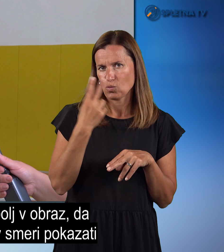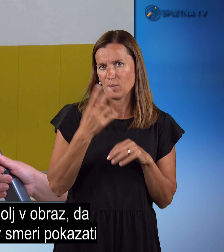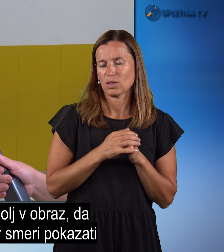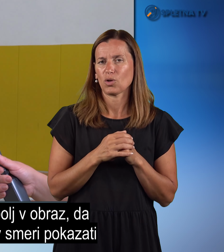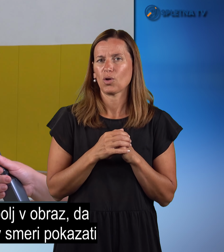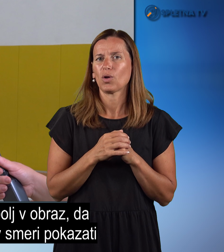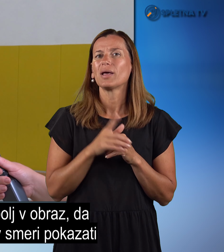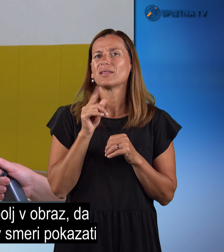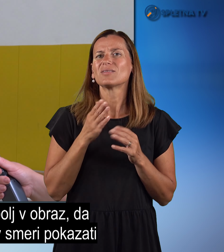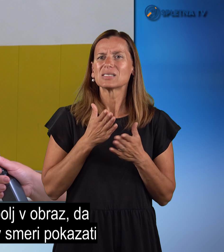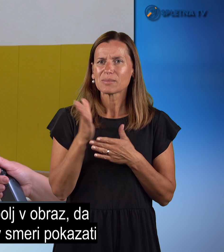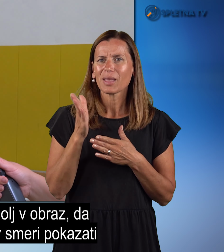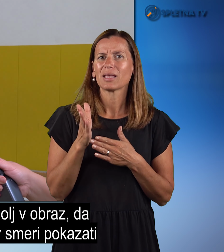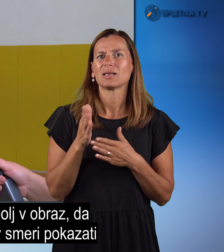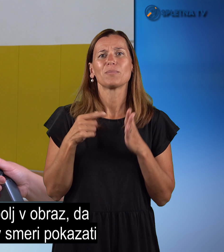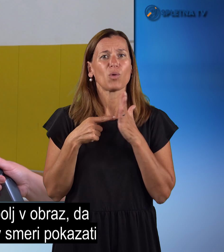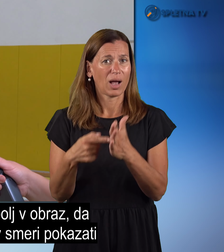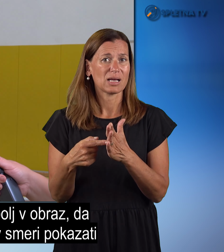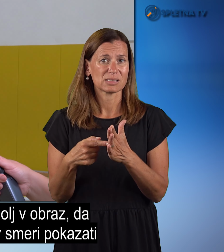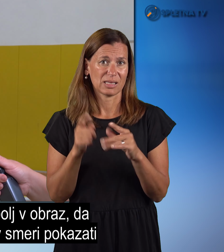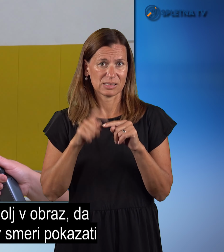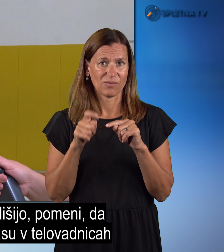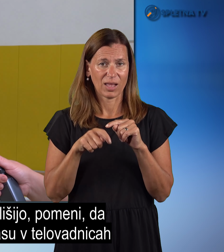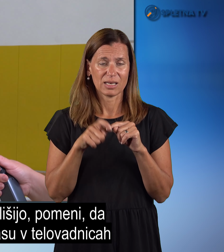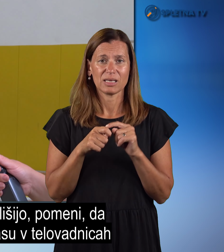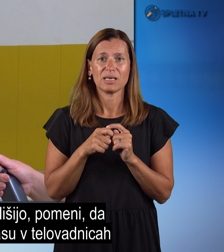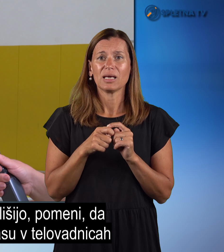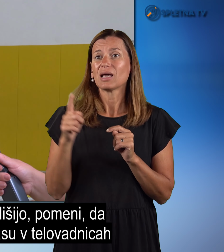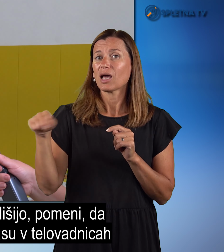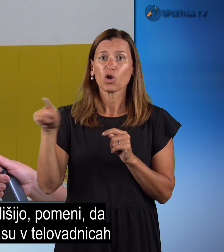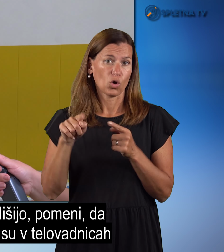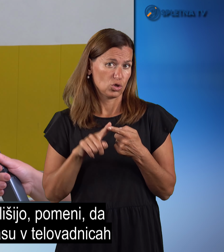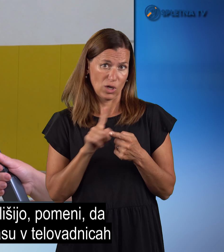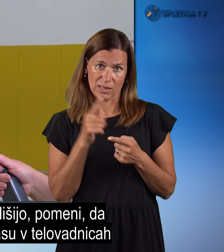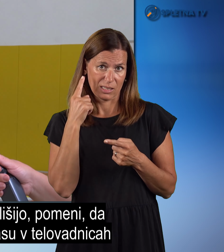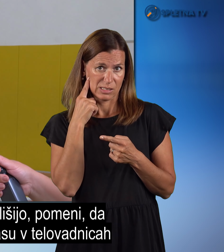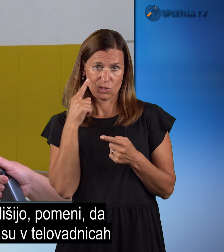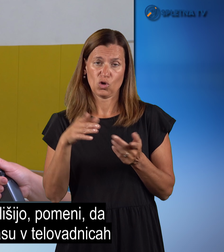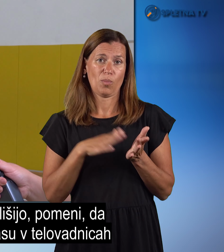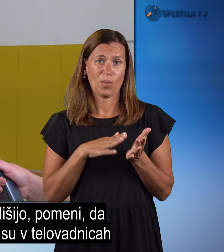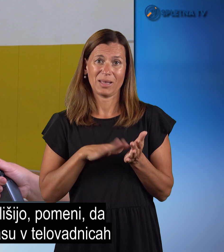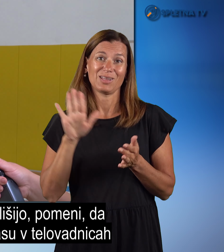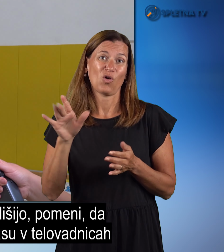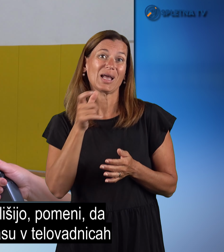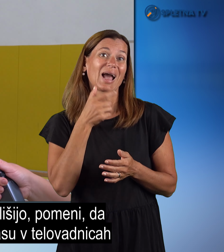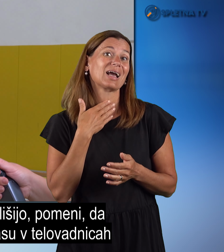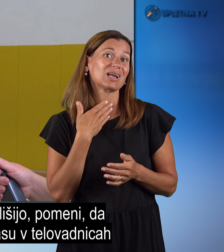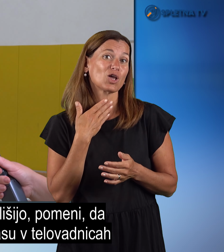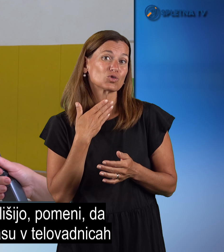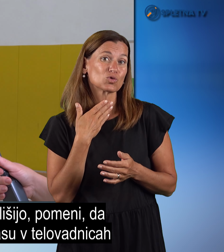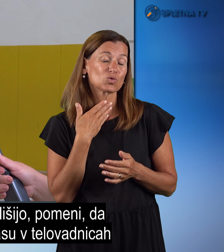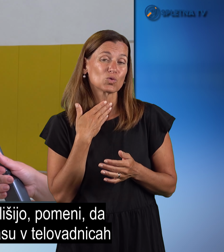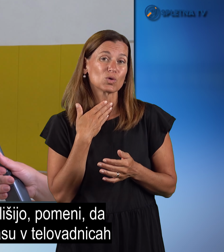razumejo. Ja, in v smeri pokazati stvari, ker oni, če ne slišijo, pomeni, da tvojega